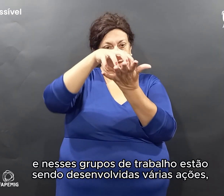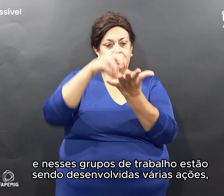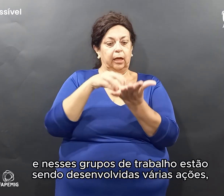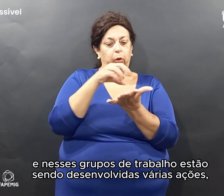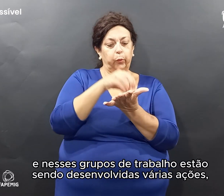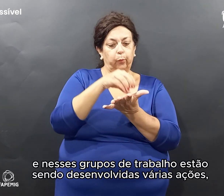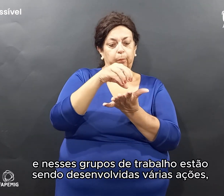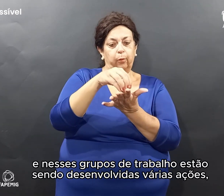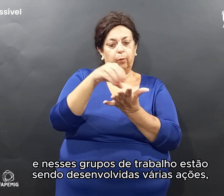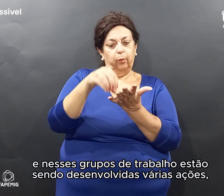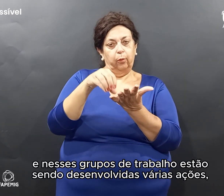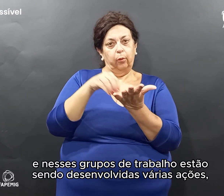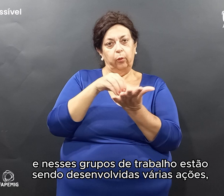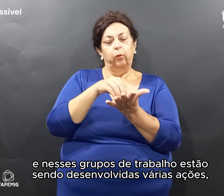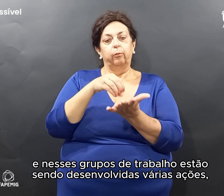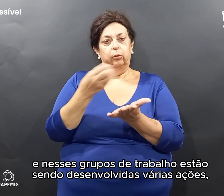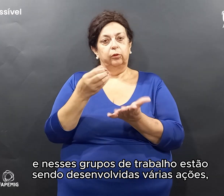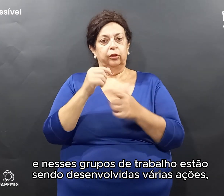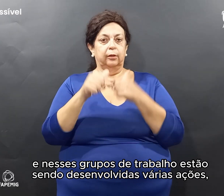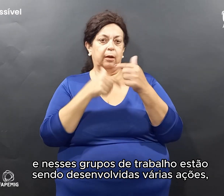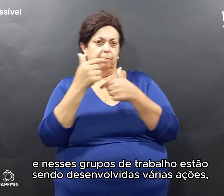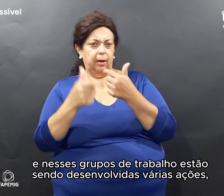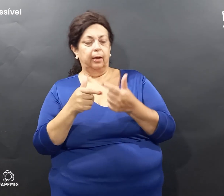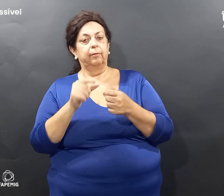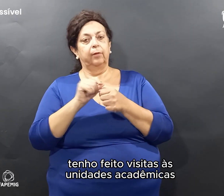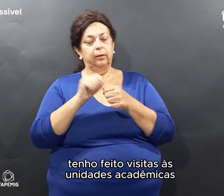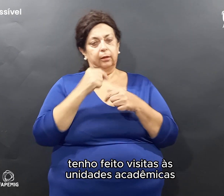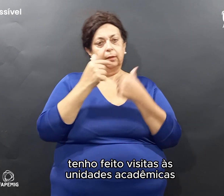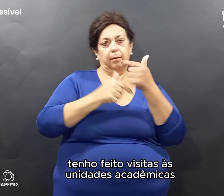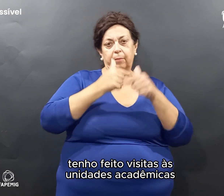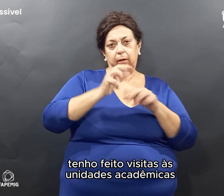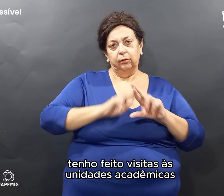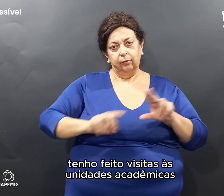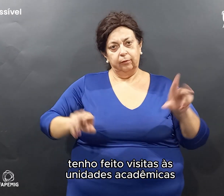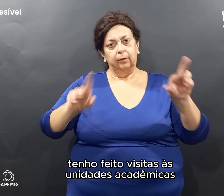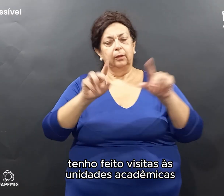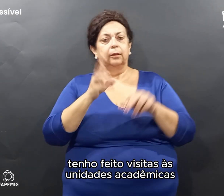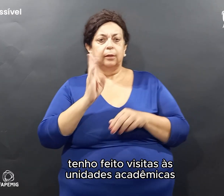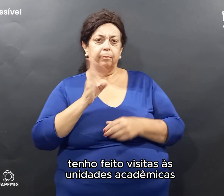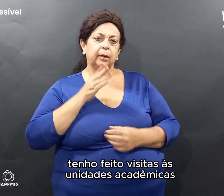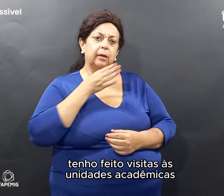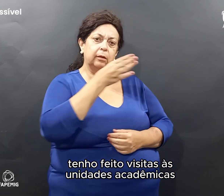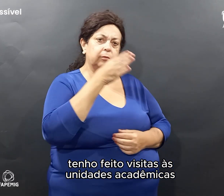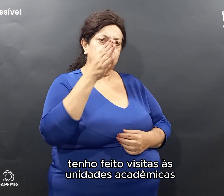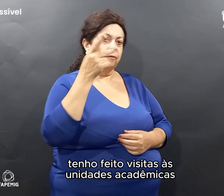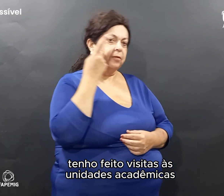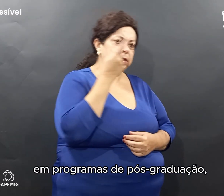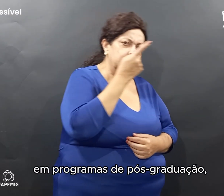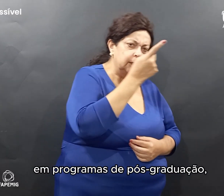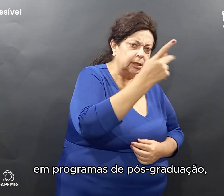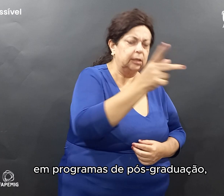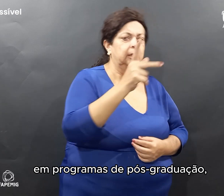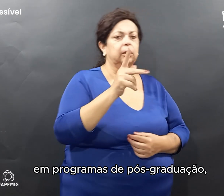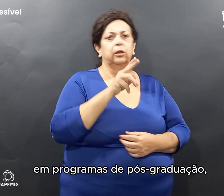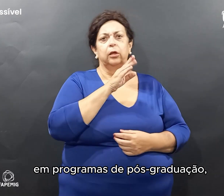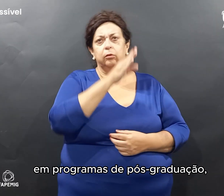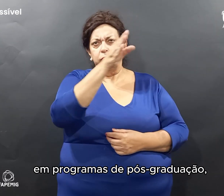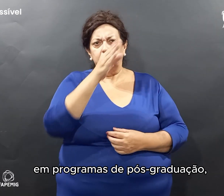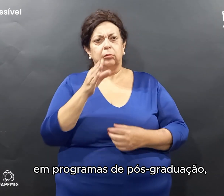sendo desenvolvidos aí várias ações. Tenho feito aí visitas às unidades acadêmicas, em programas de